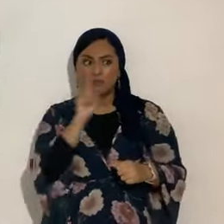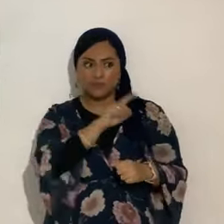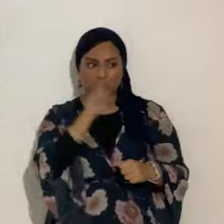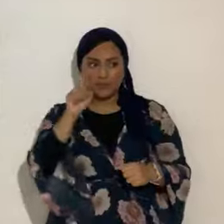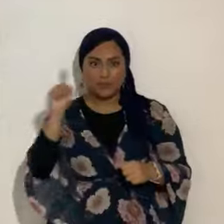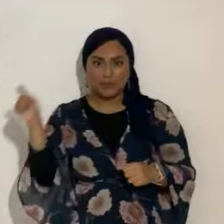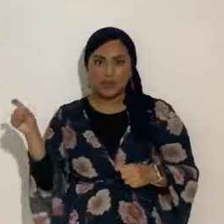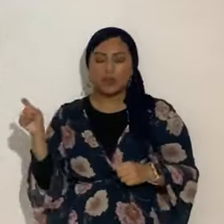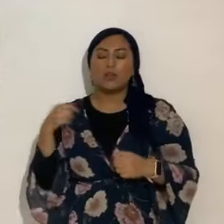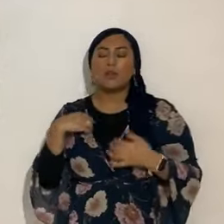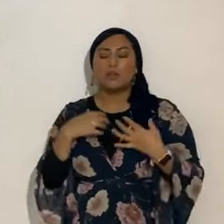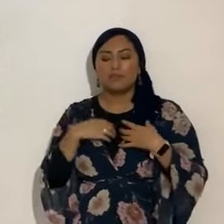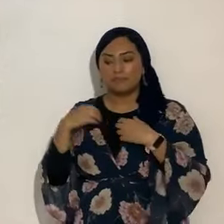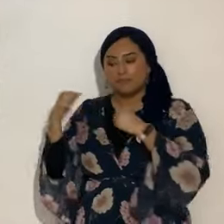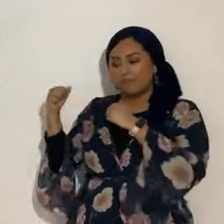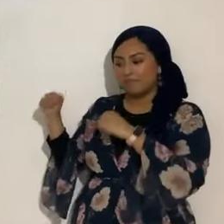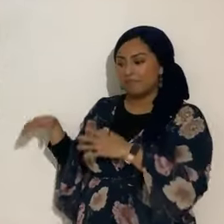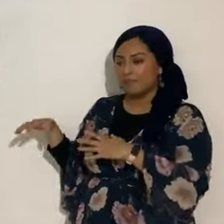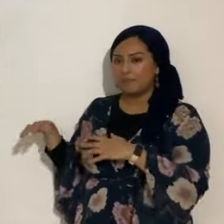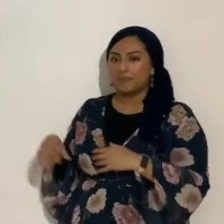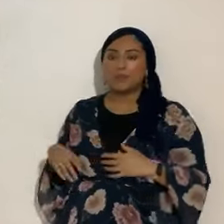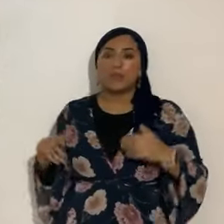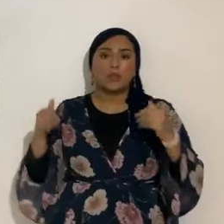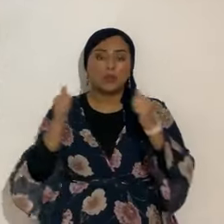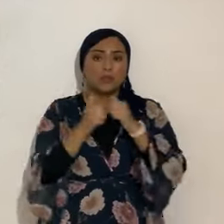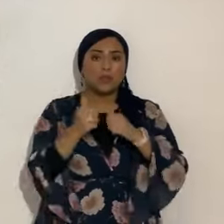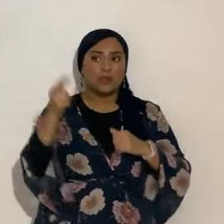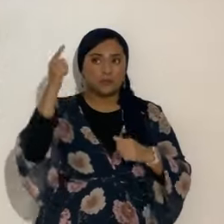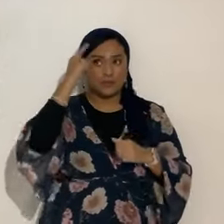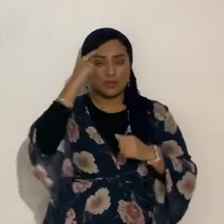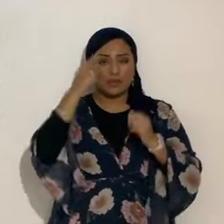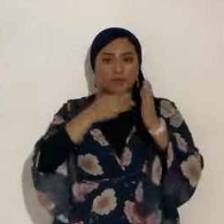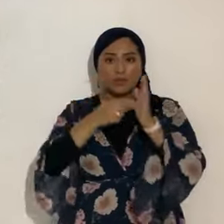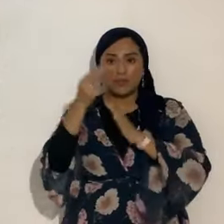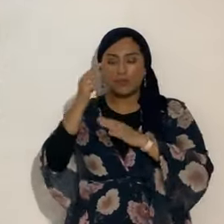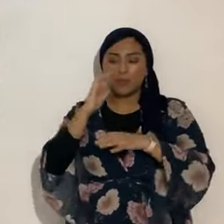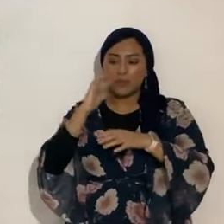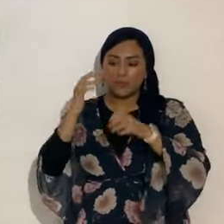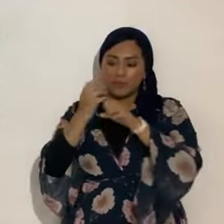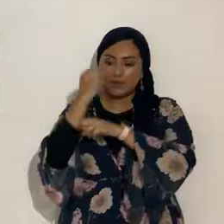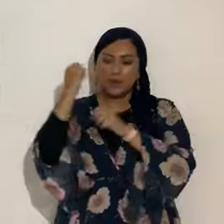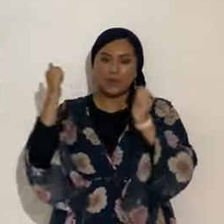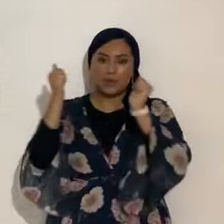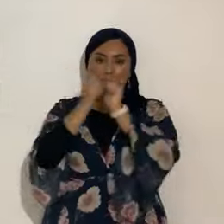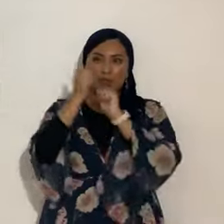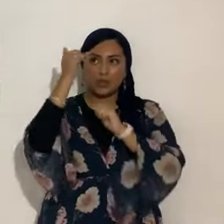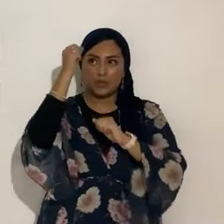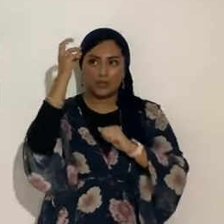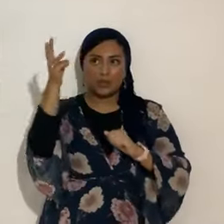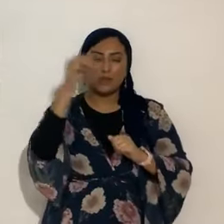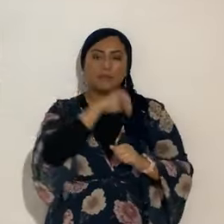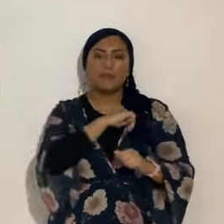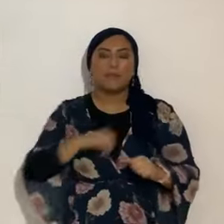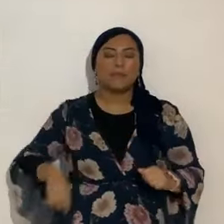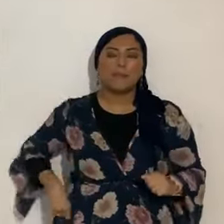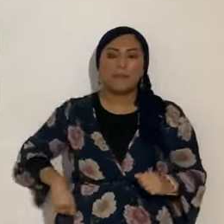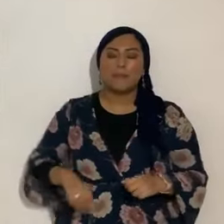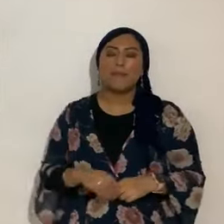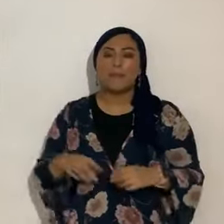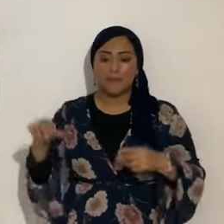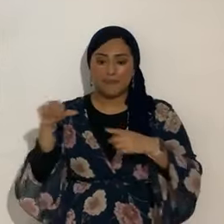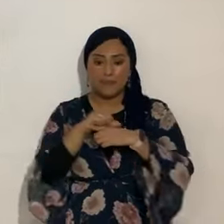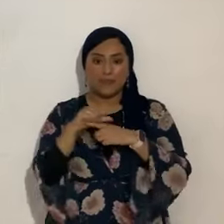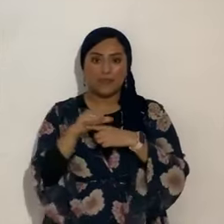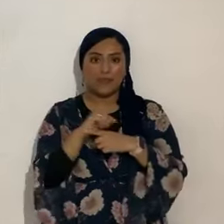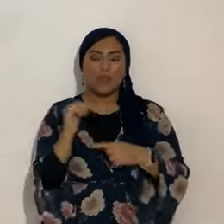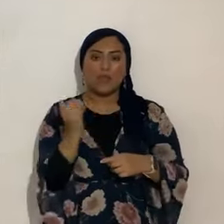Y entonces desechamos eso. Y con una mentalidad recta vamos a triunfar en Yahshua Mashiach. ¿Sí? Entrenando